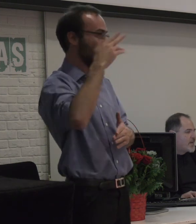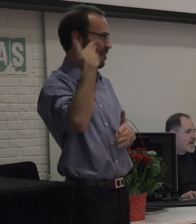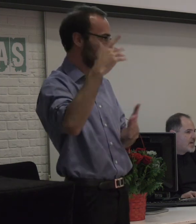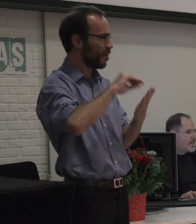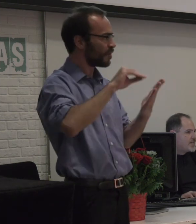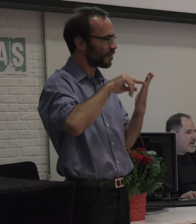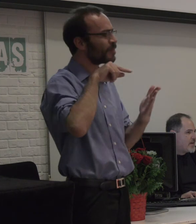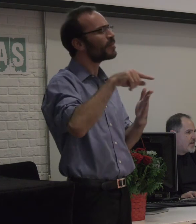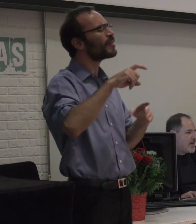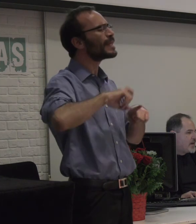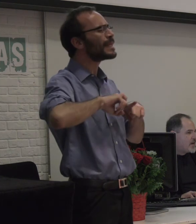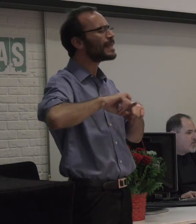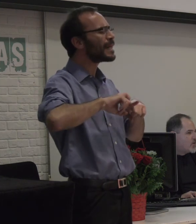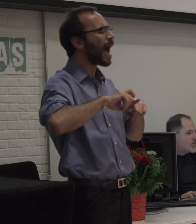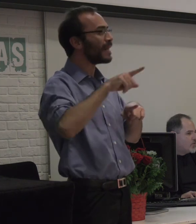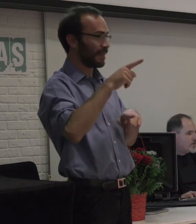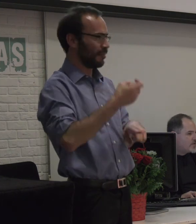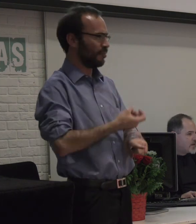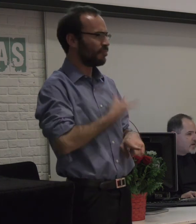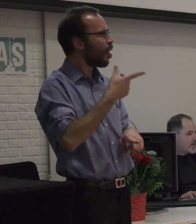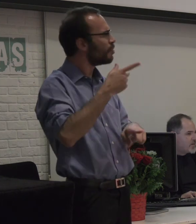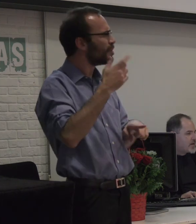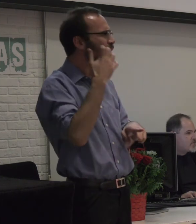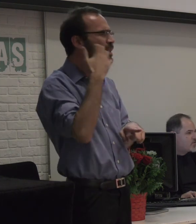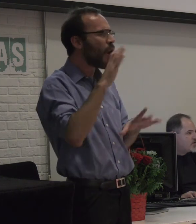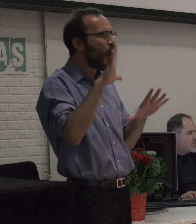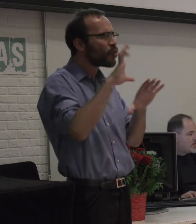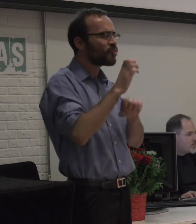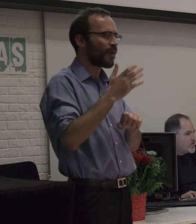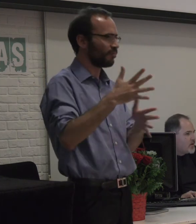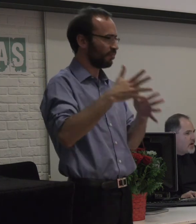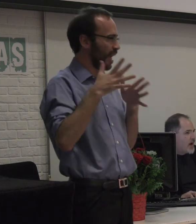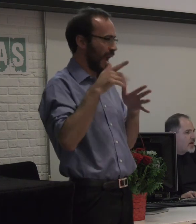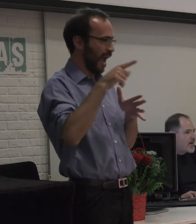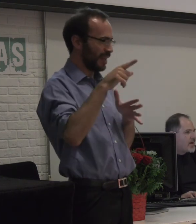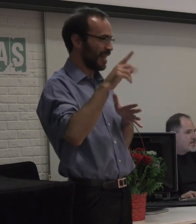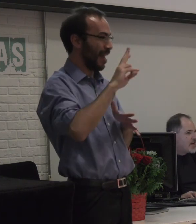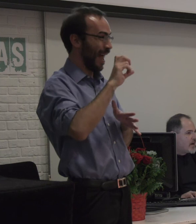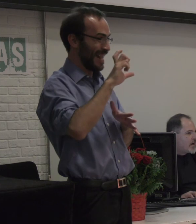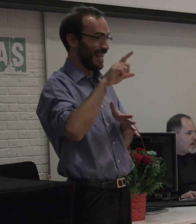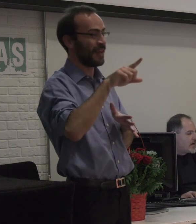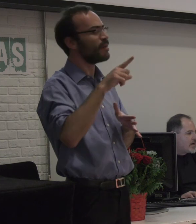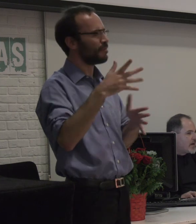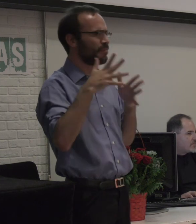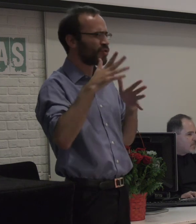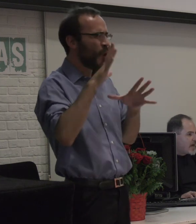la característica, él era un ocultista, y para eso os invito a que leáis la